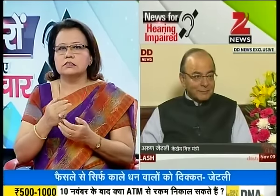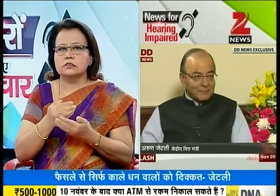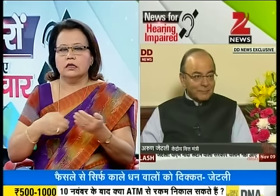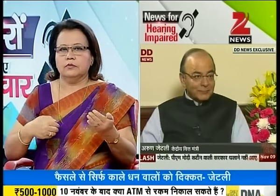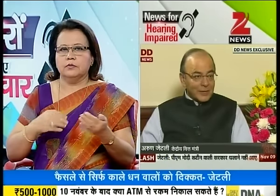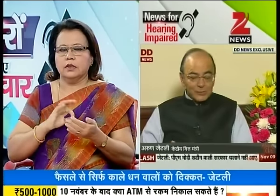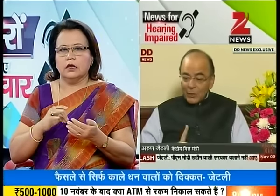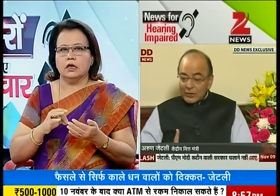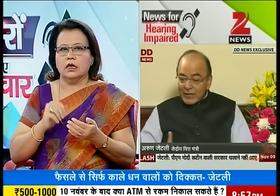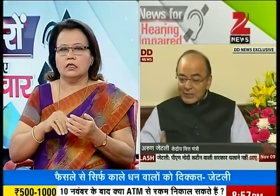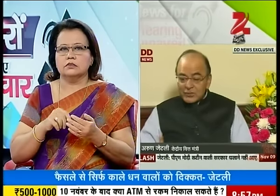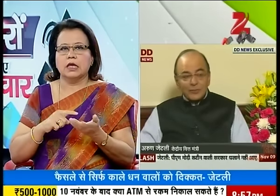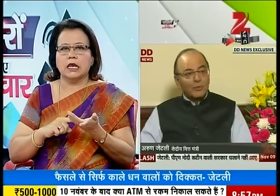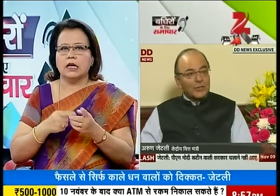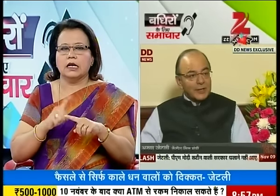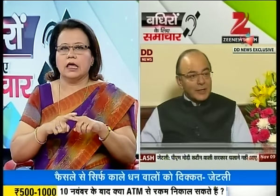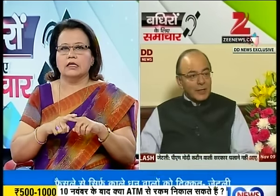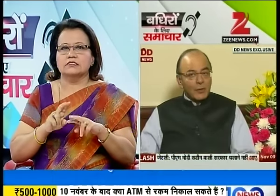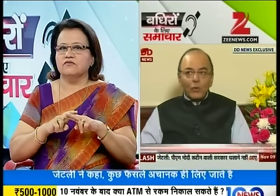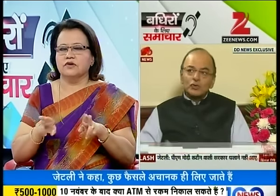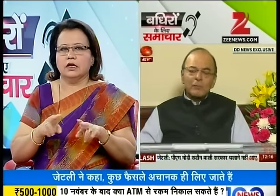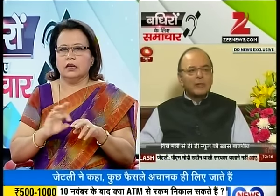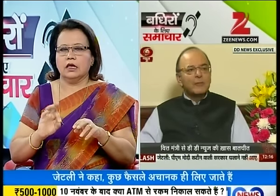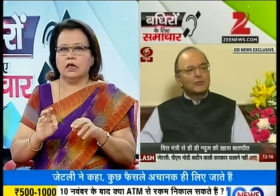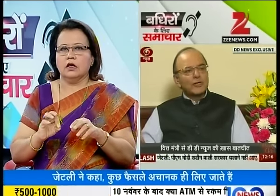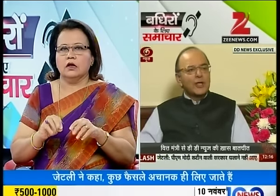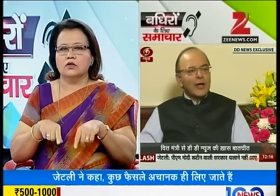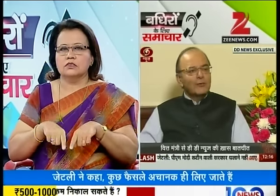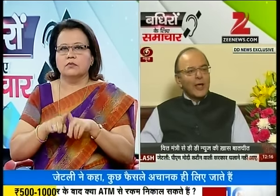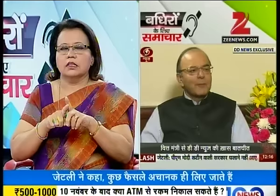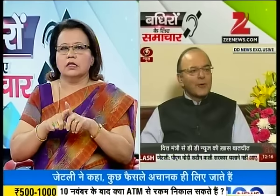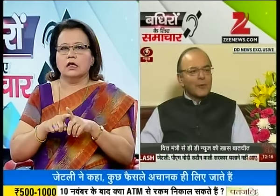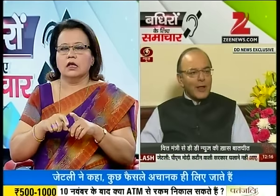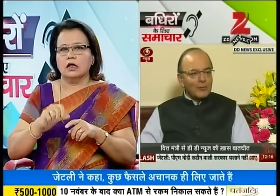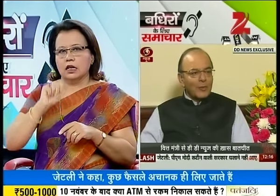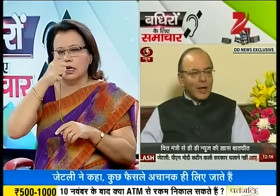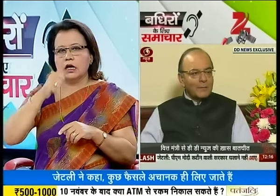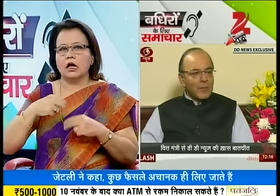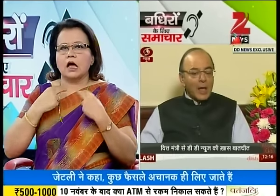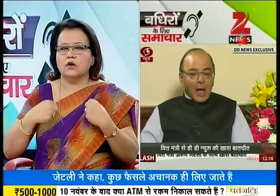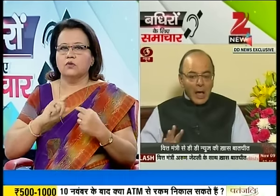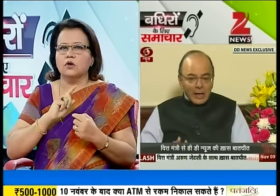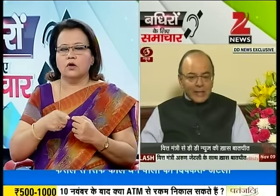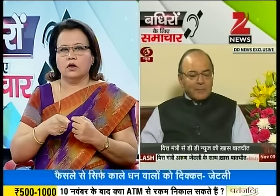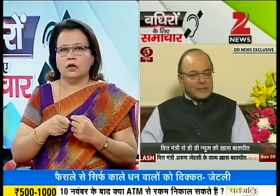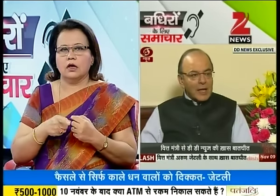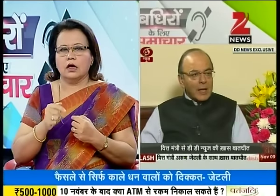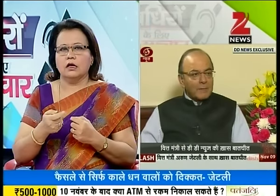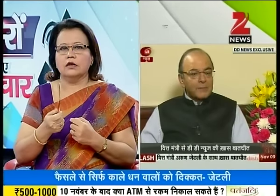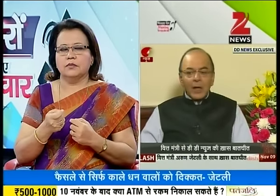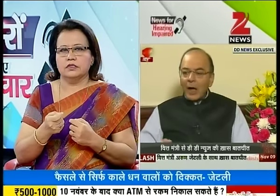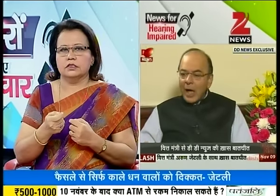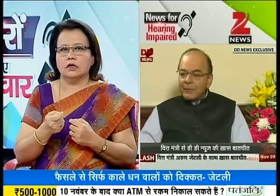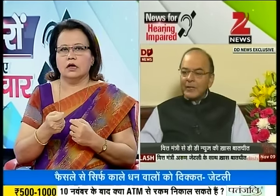नहीं है, इसमें कोई टैक्सेशन से मुक्ति नहीं है। उस संबंध में जो देश का कानून है आपके ऊपर लागू होगा। अगर यह